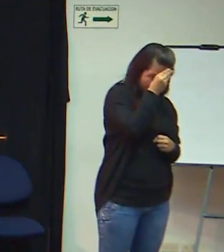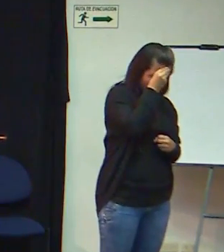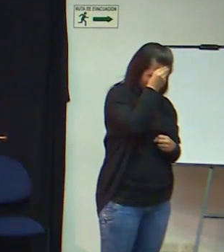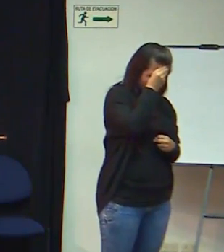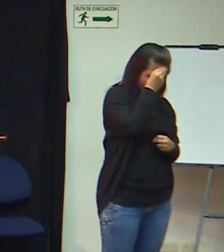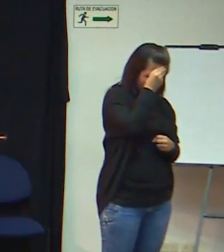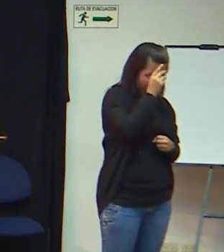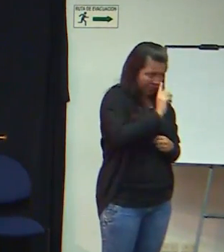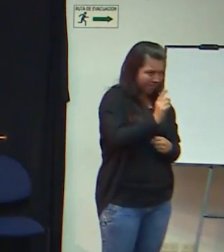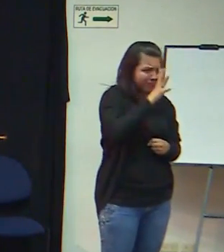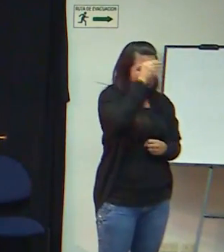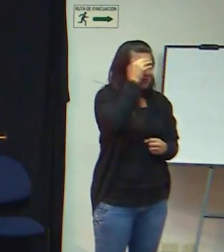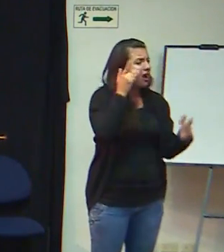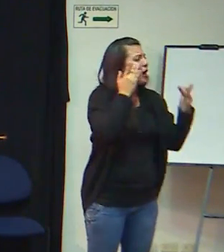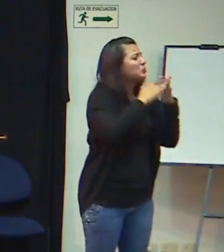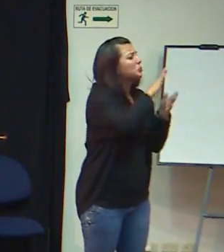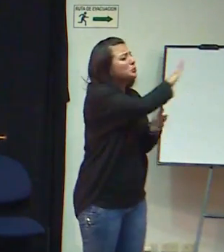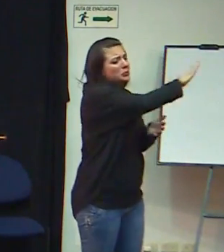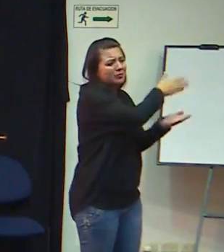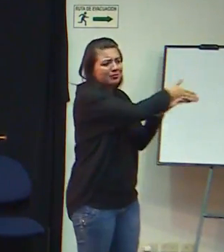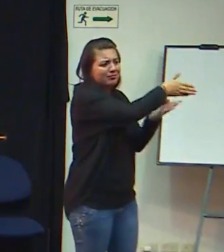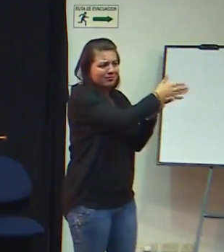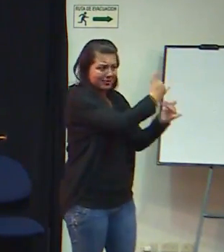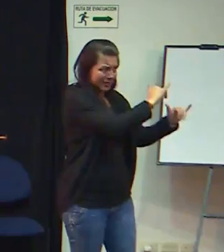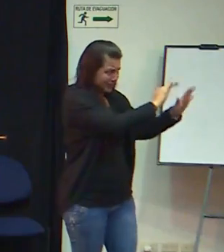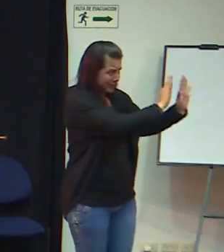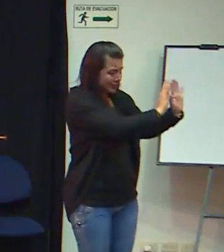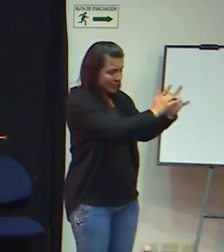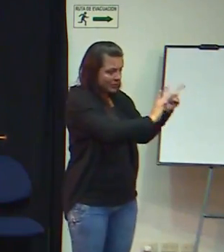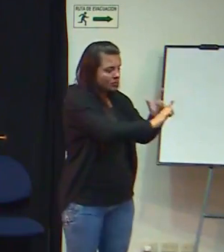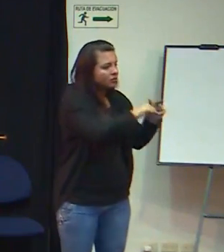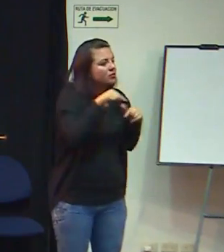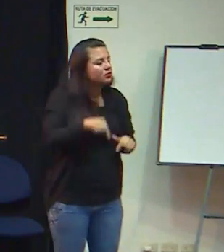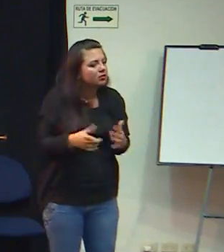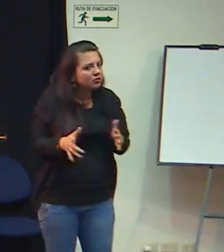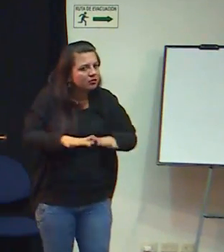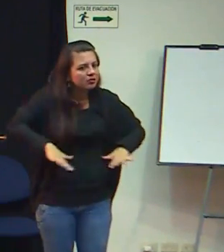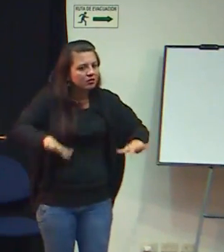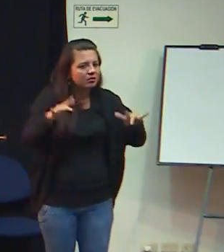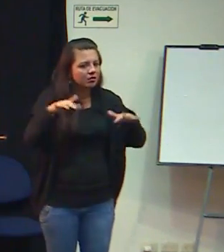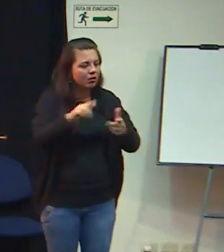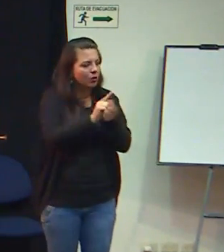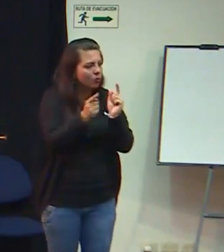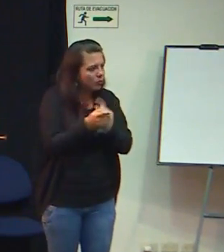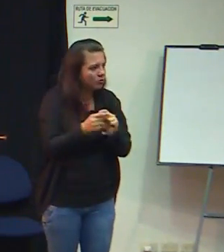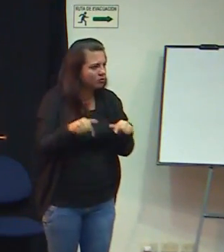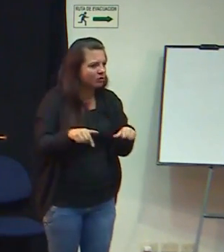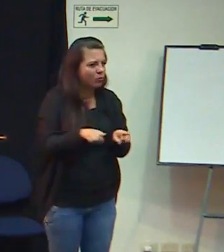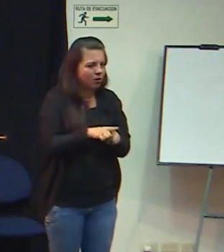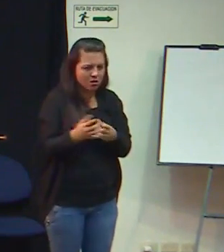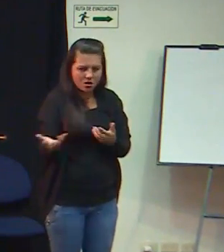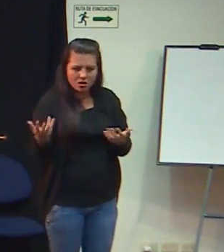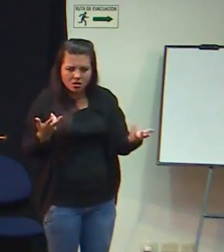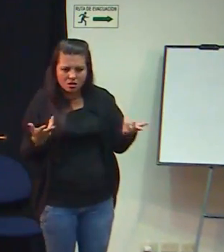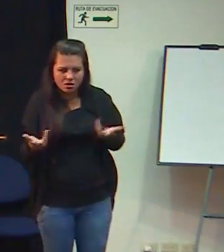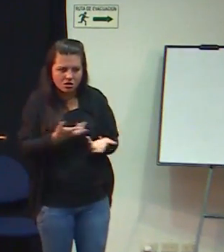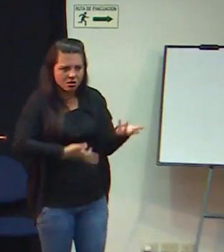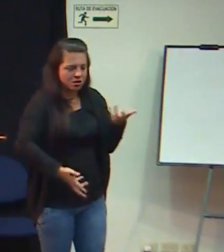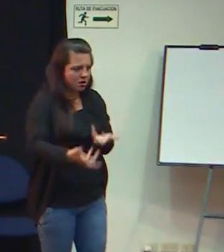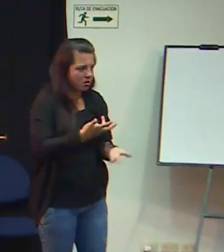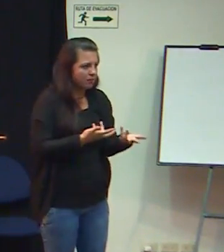haciendo en sus programas, sino desde estos ejercicios, desde estos encuentros, desde este escucharnos